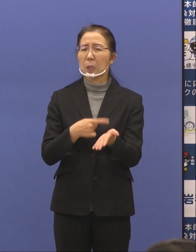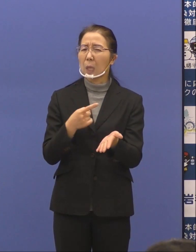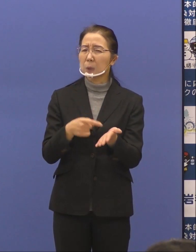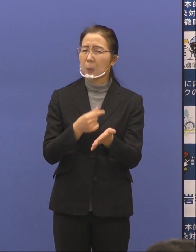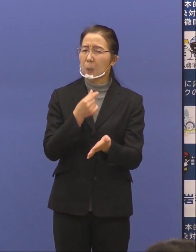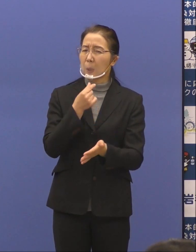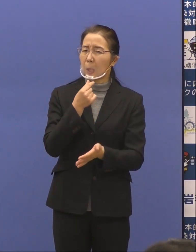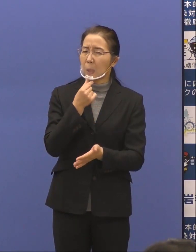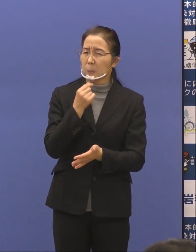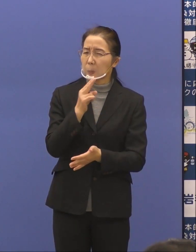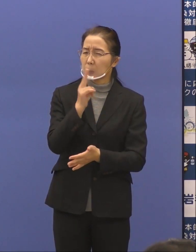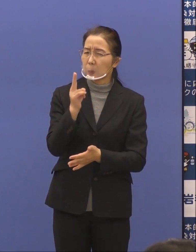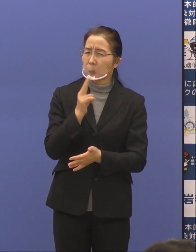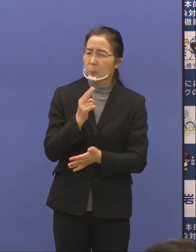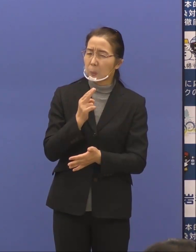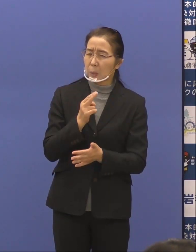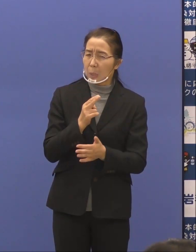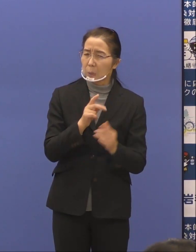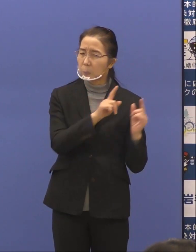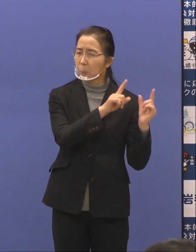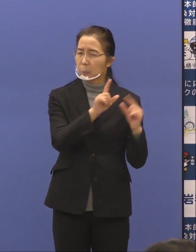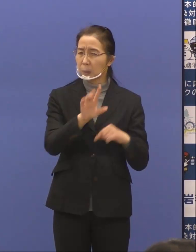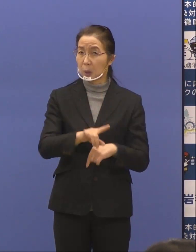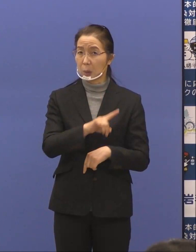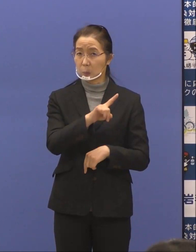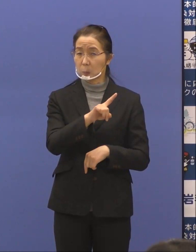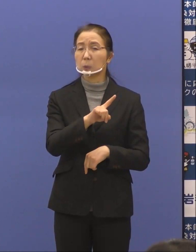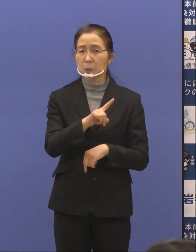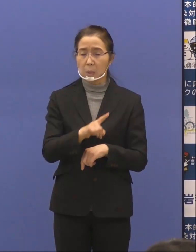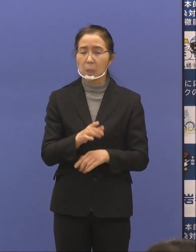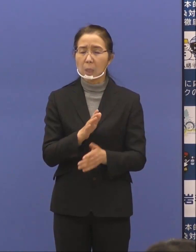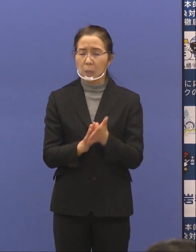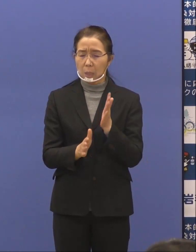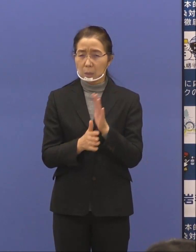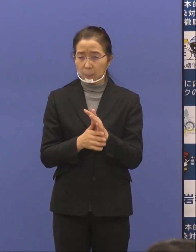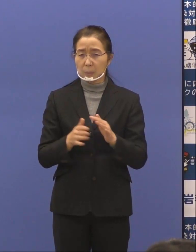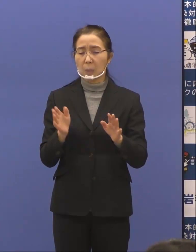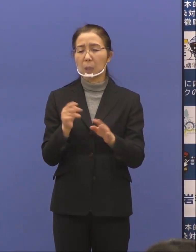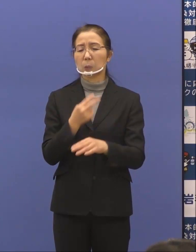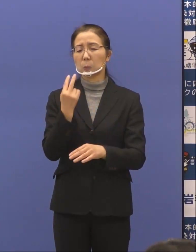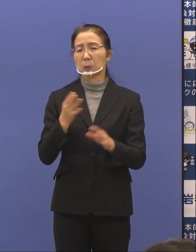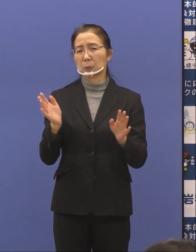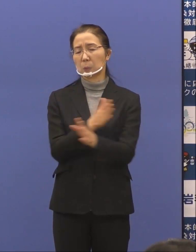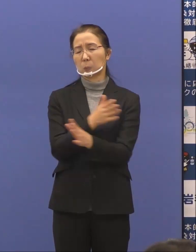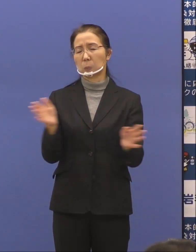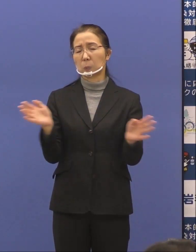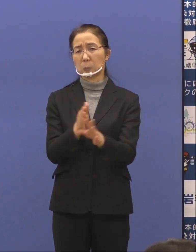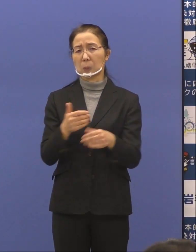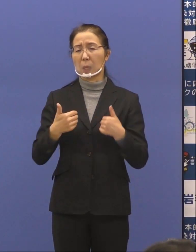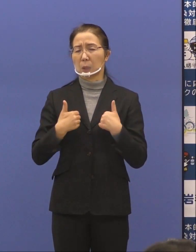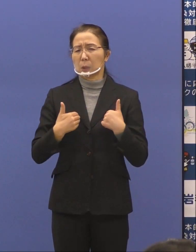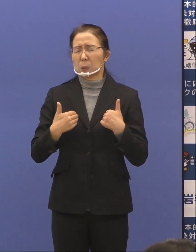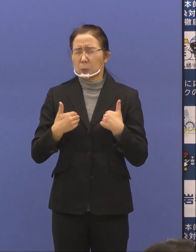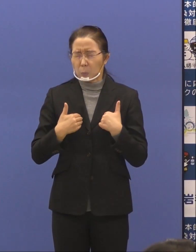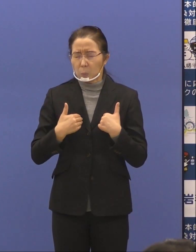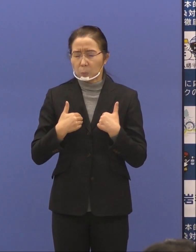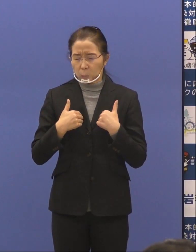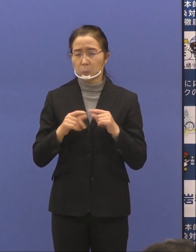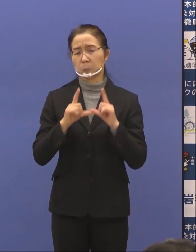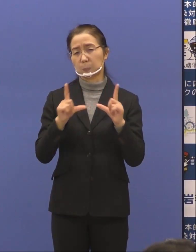という指摘がありますので、換気ということには改めて、気をつけていただきたいと思います